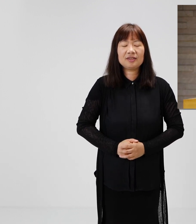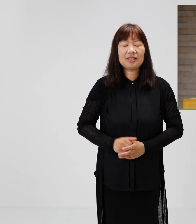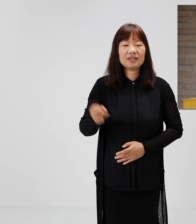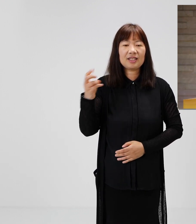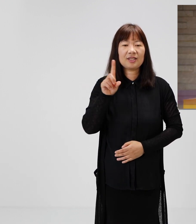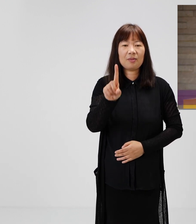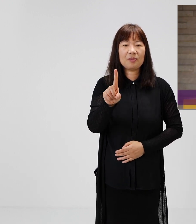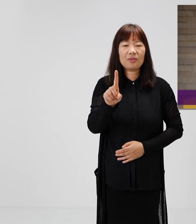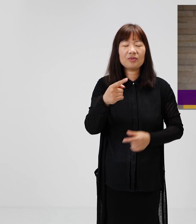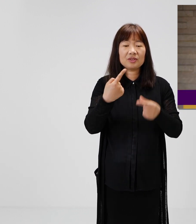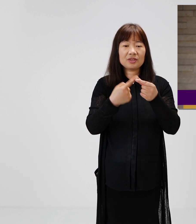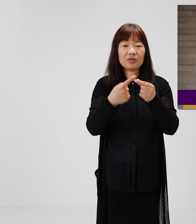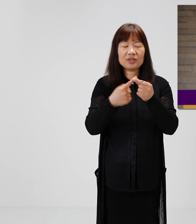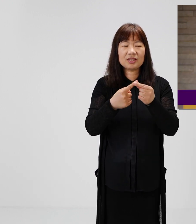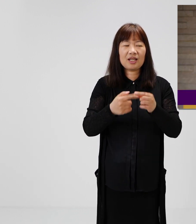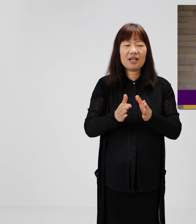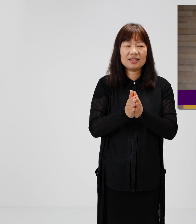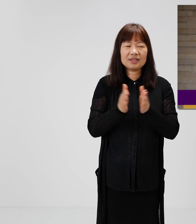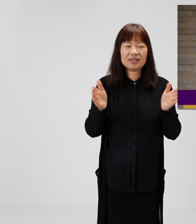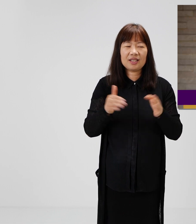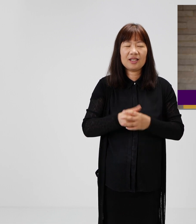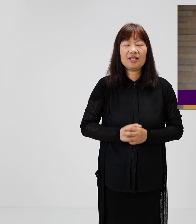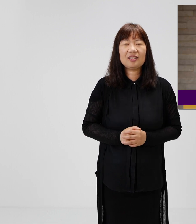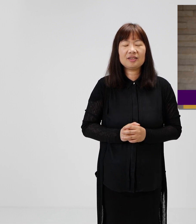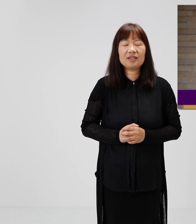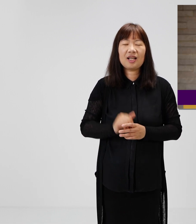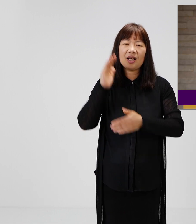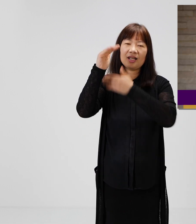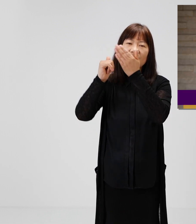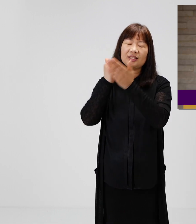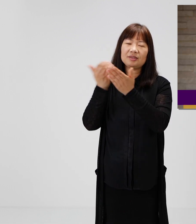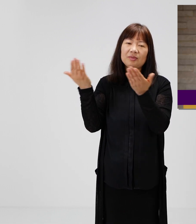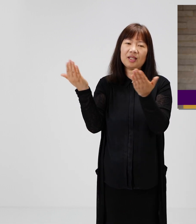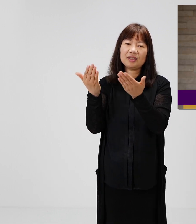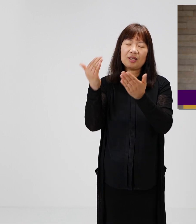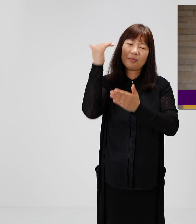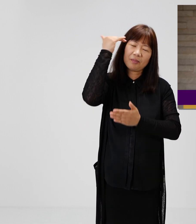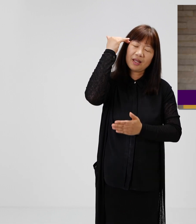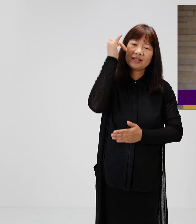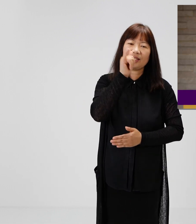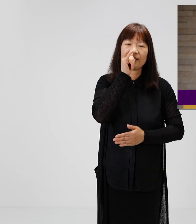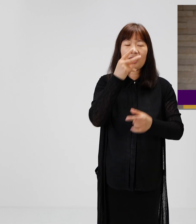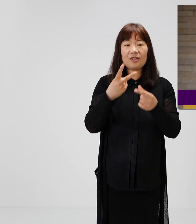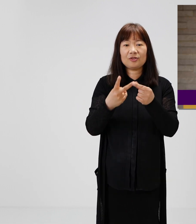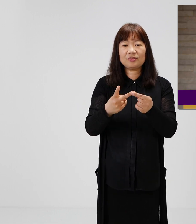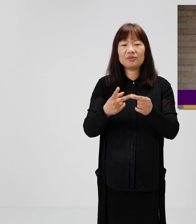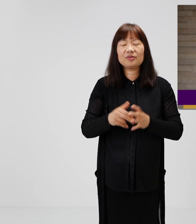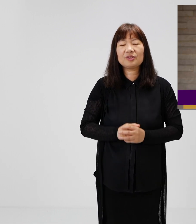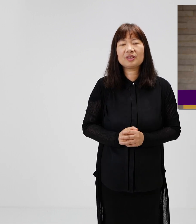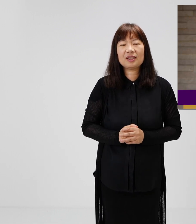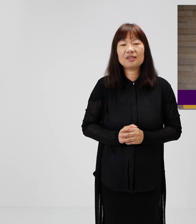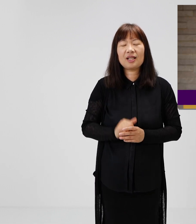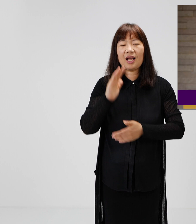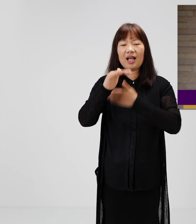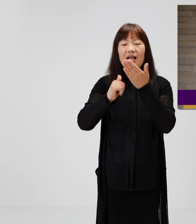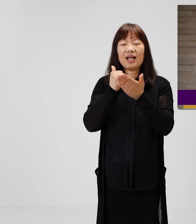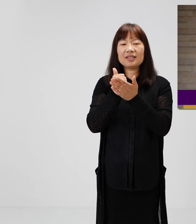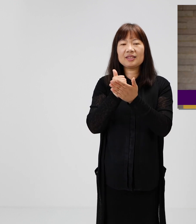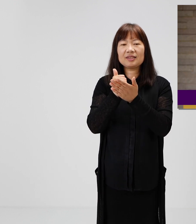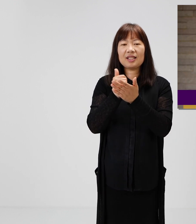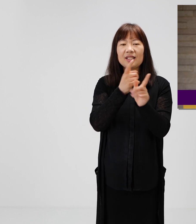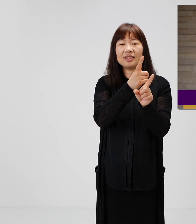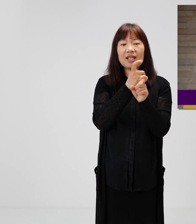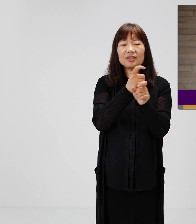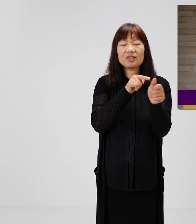다시 한번 첫째, 시작. 하나님의 일에도 방해가 있다. 둘째, 하나님의